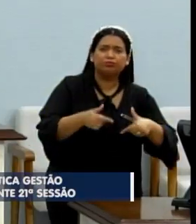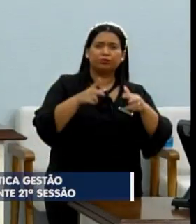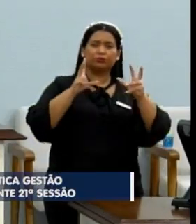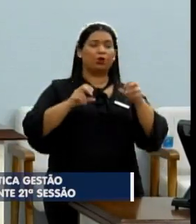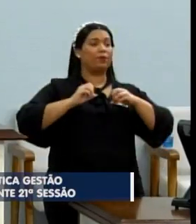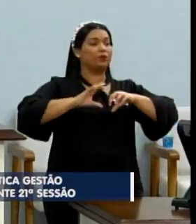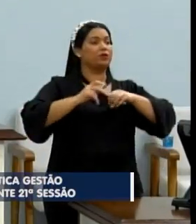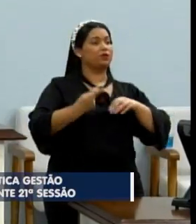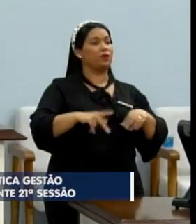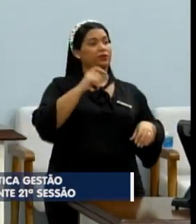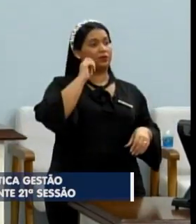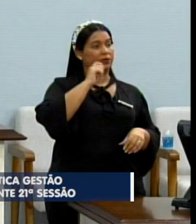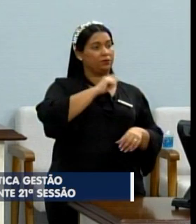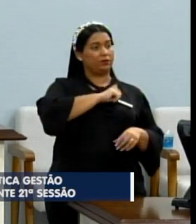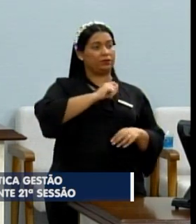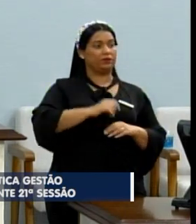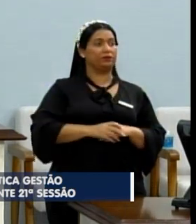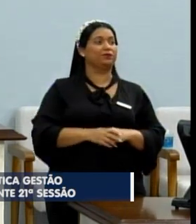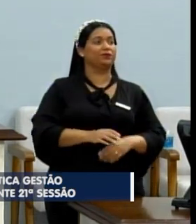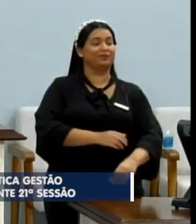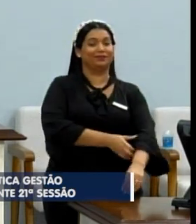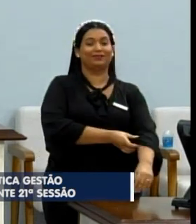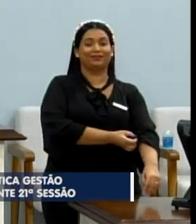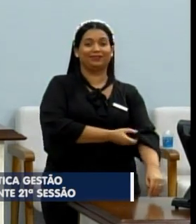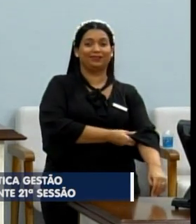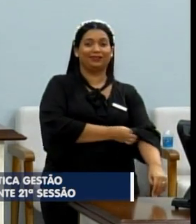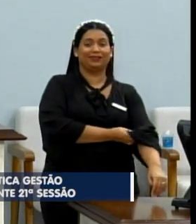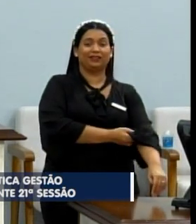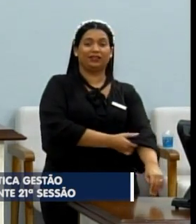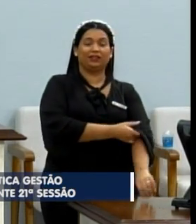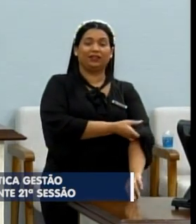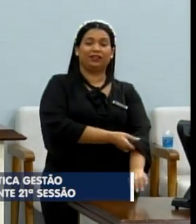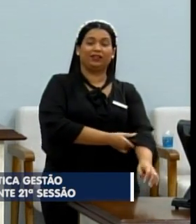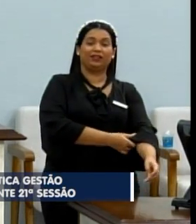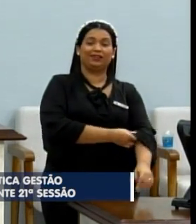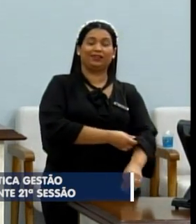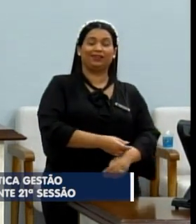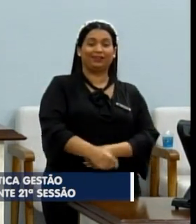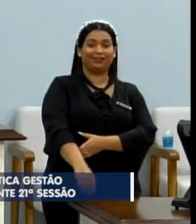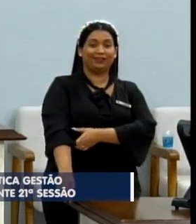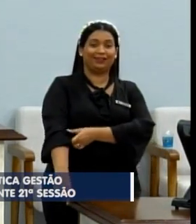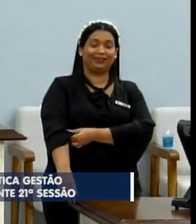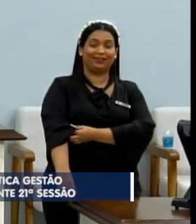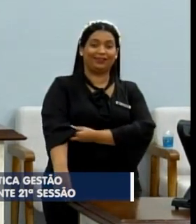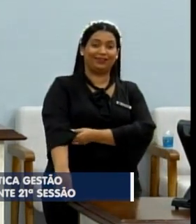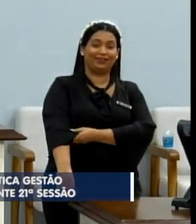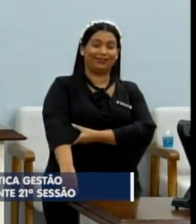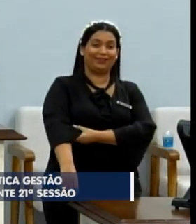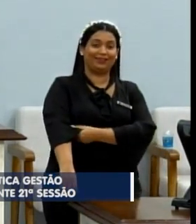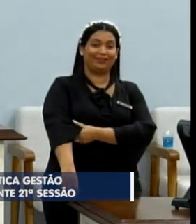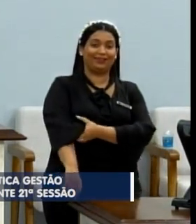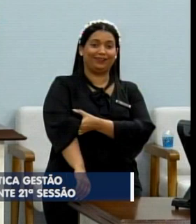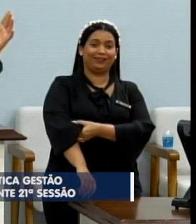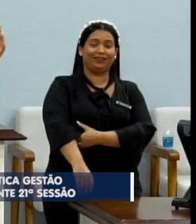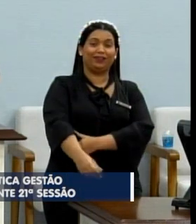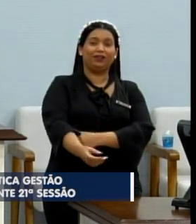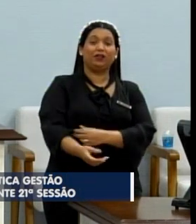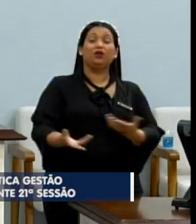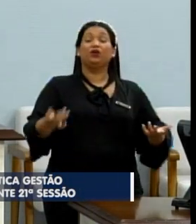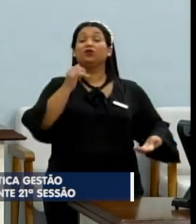em São José do Rio Preto eu ouvi ainda o vereador aqui é elogiar